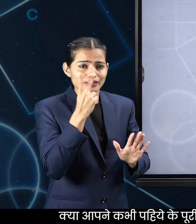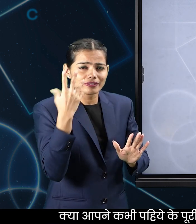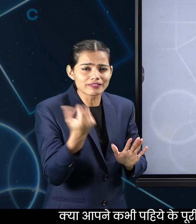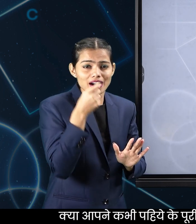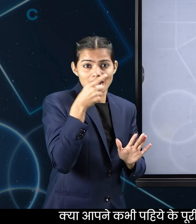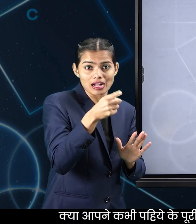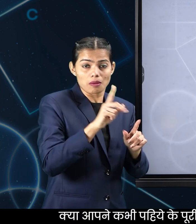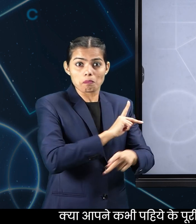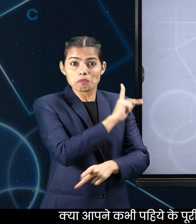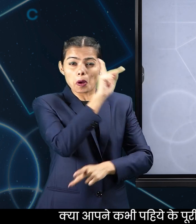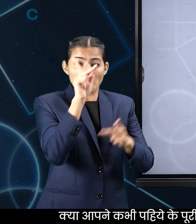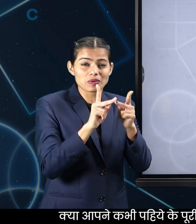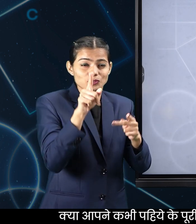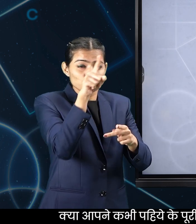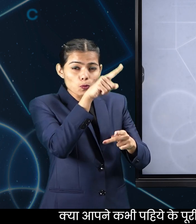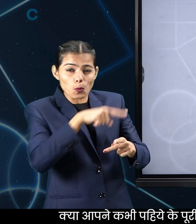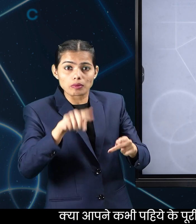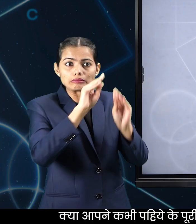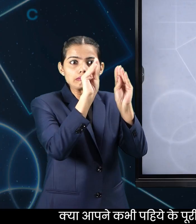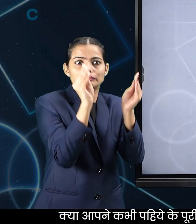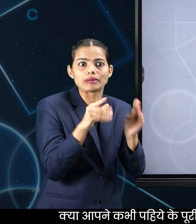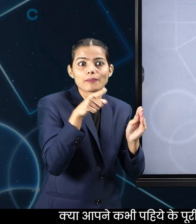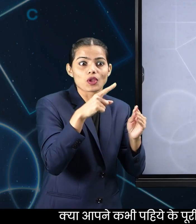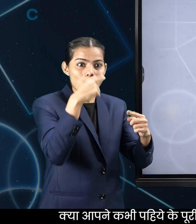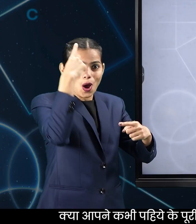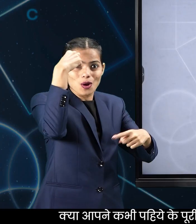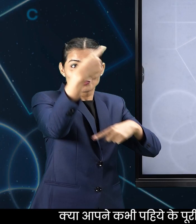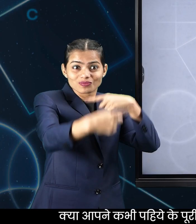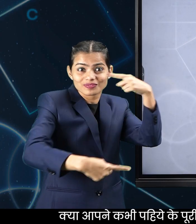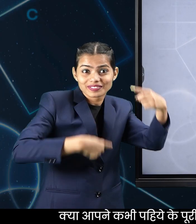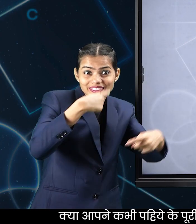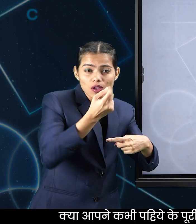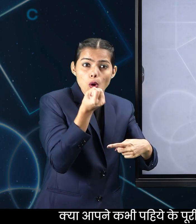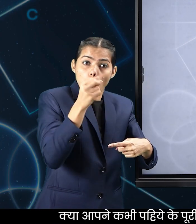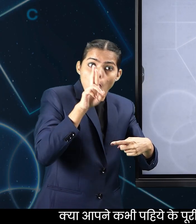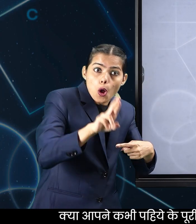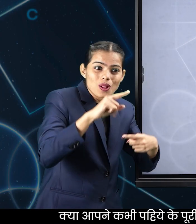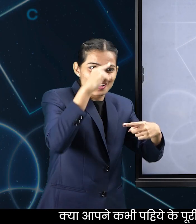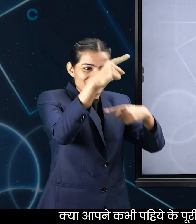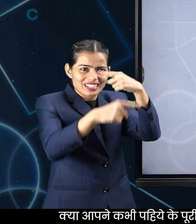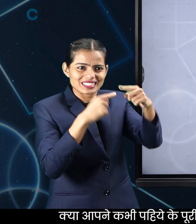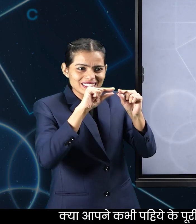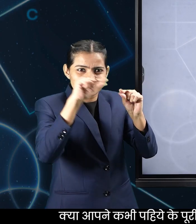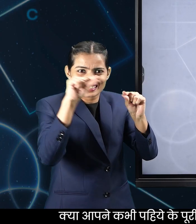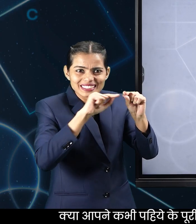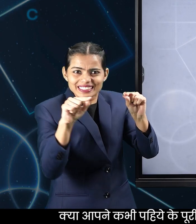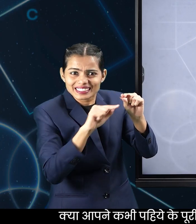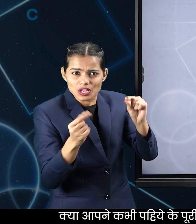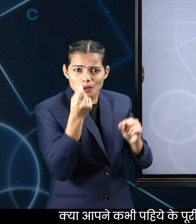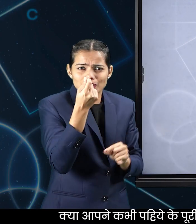आपने कभी पहिए के पूरी तरह से गोल आकार का सिक्के के रूपरेखा पर ध्यान दिया है?